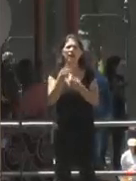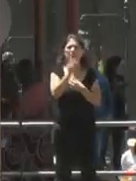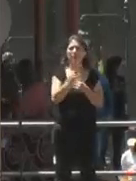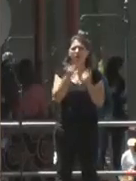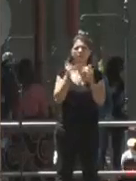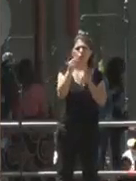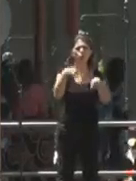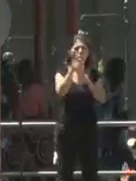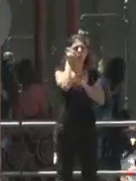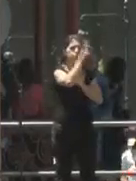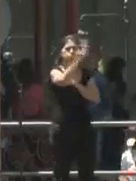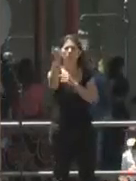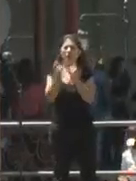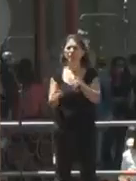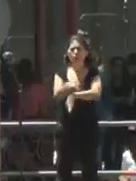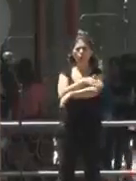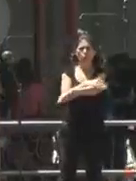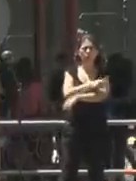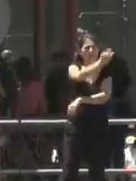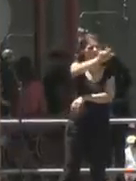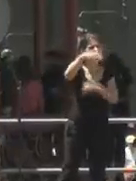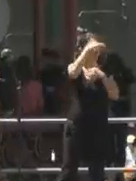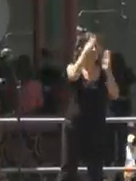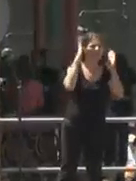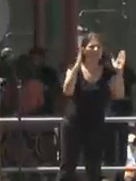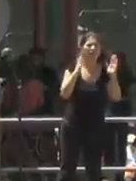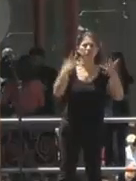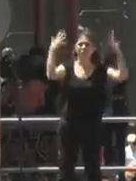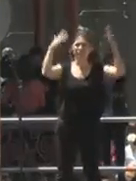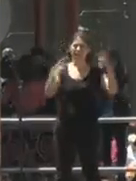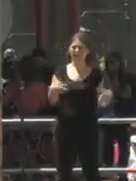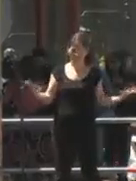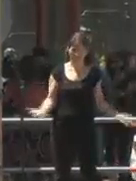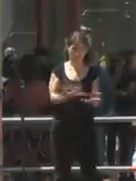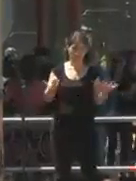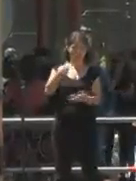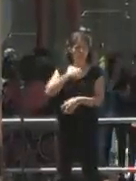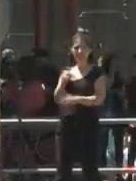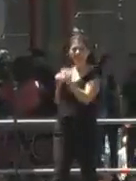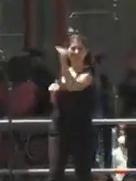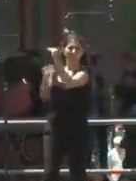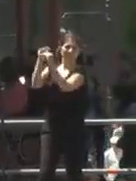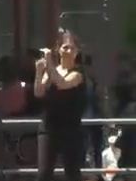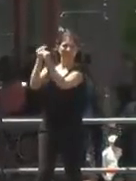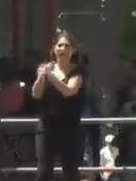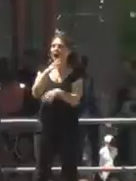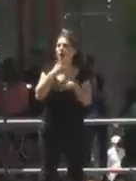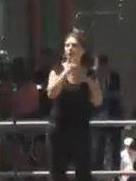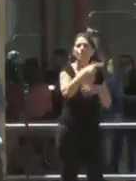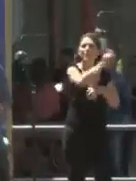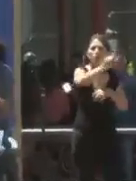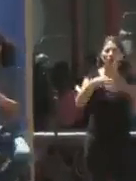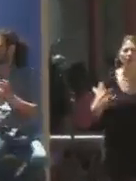futuro para su pueblo y un gobierno al servicio de la gente. Adelante que lo estamos rozando, adelante que hay futuro para la gente